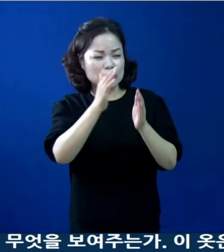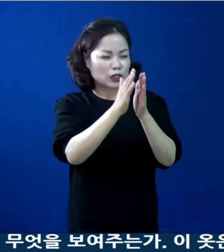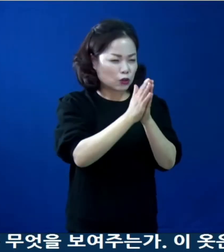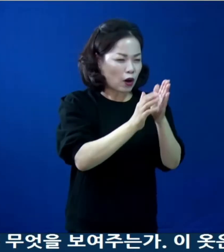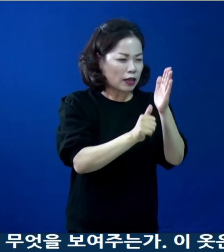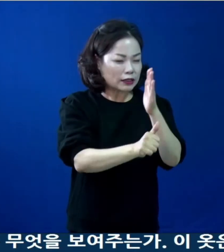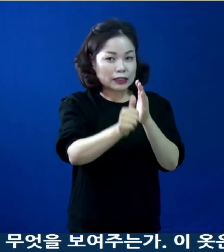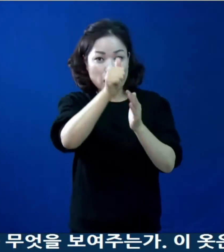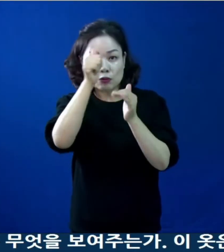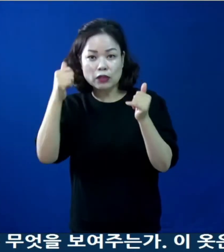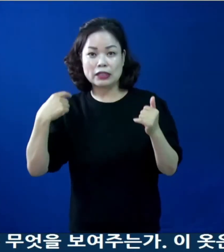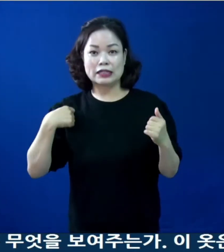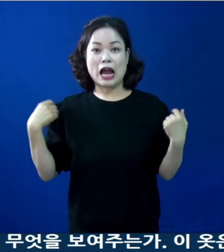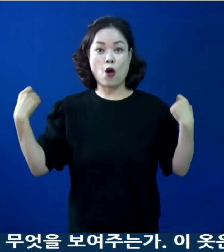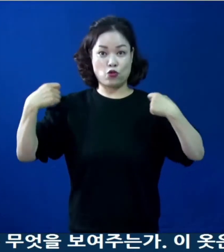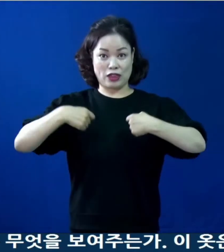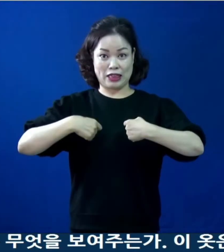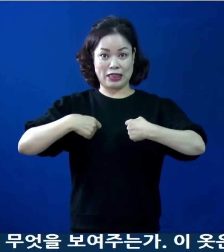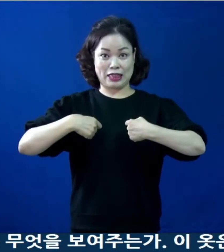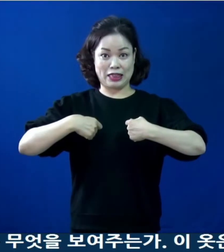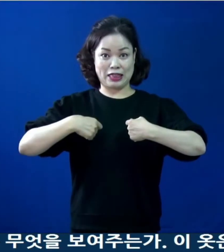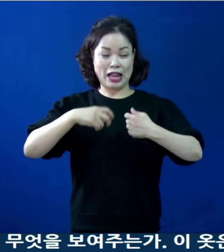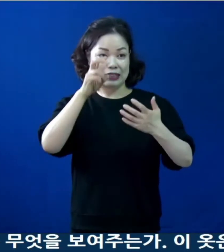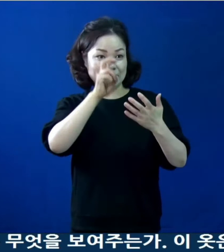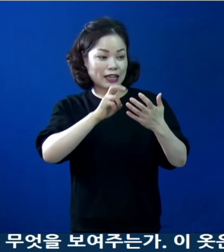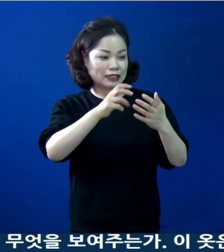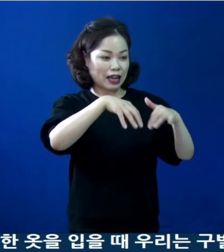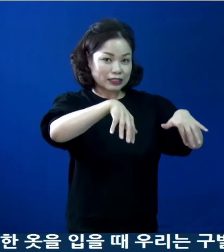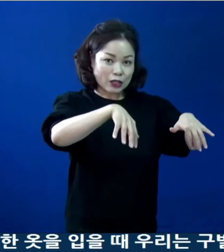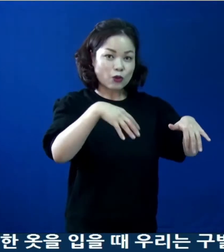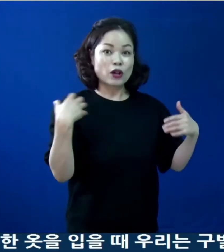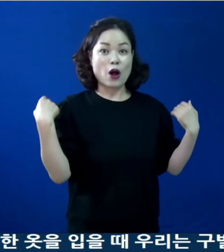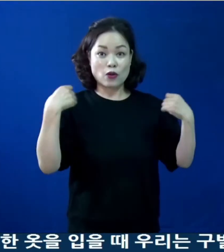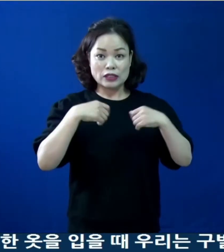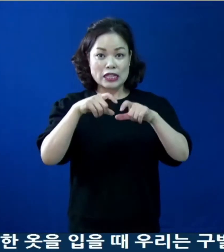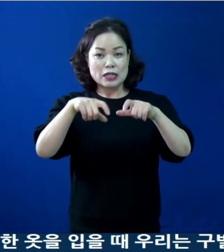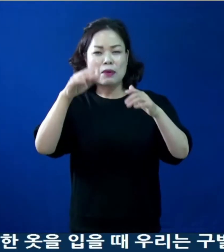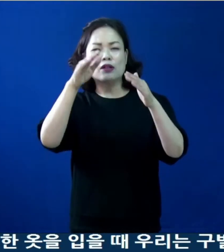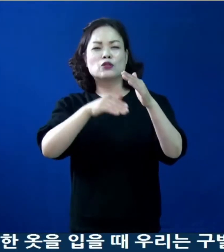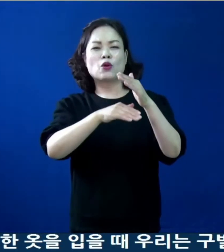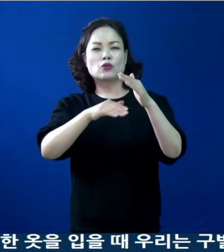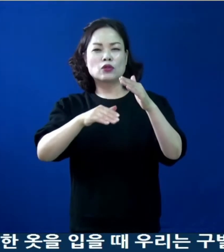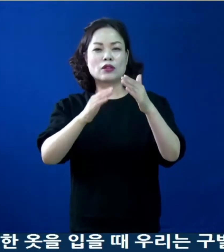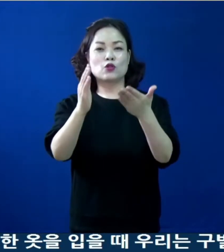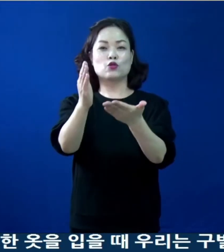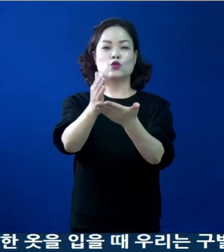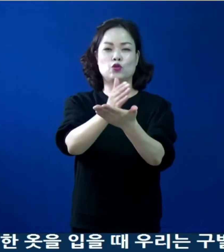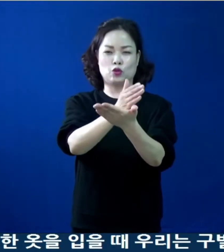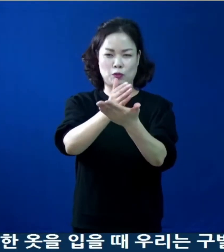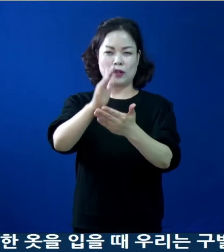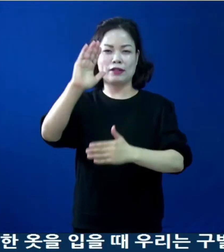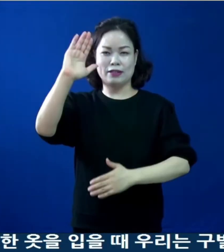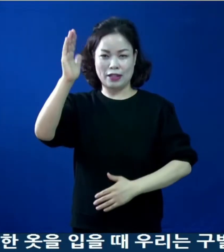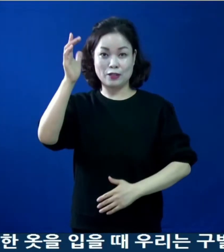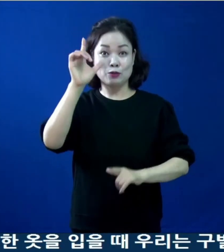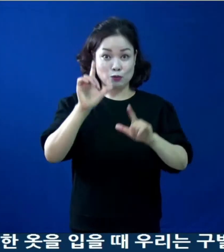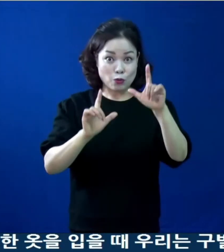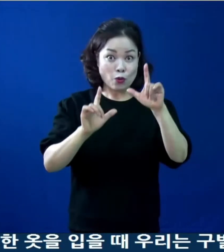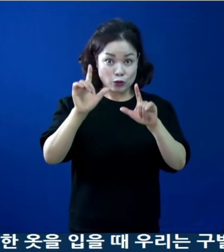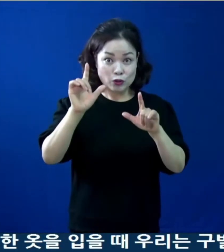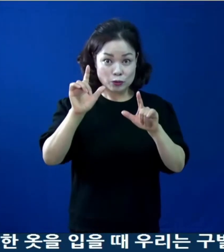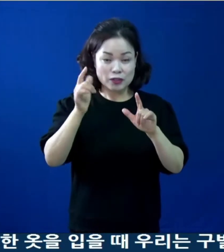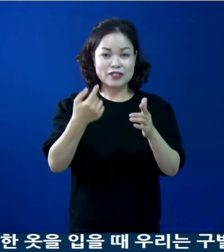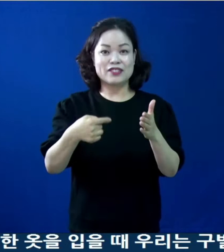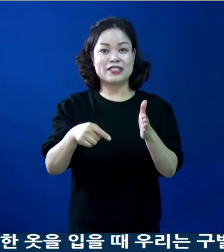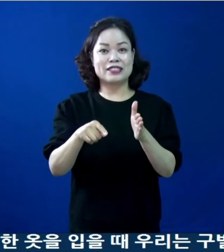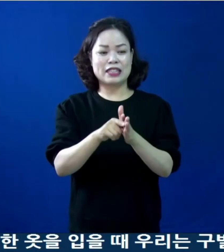기도하시는 장로님이 가운을 입죠. 우리 찬양대도 가운을 입습니다. 일반 성도들과 구별되어진 모습을 보여주기 위한